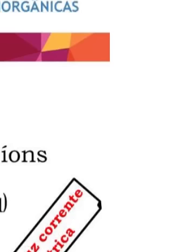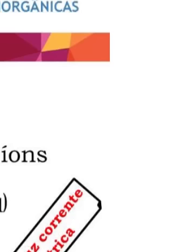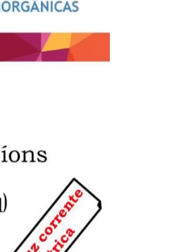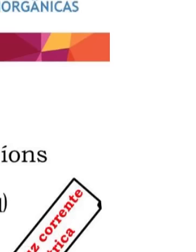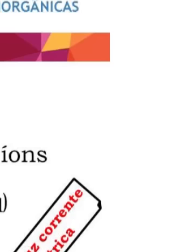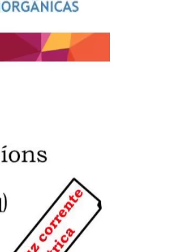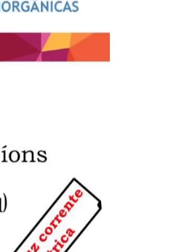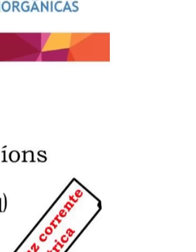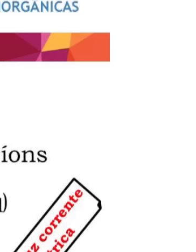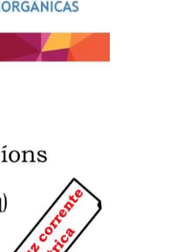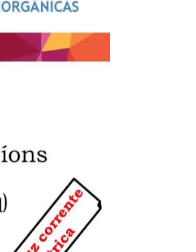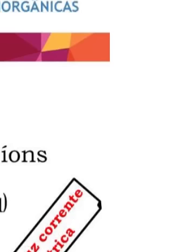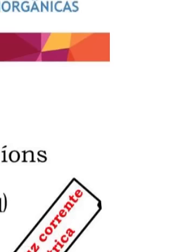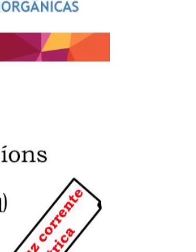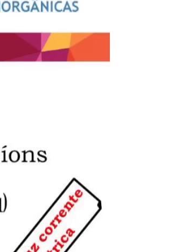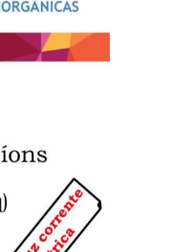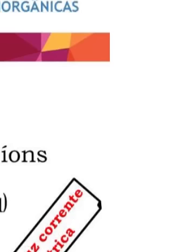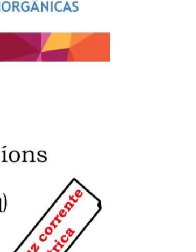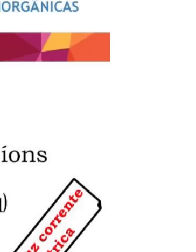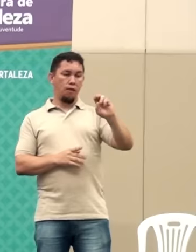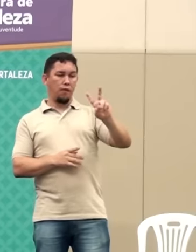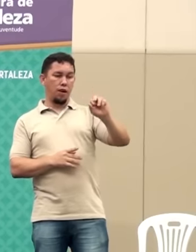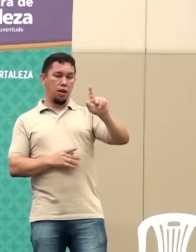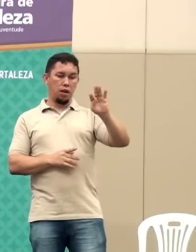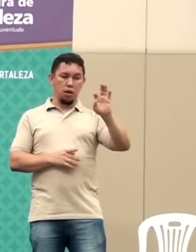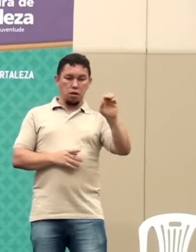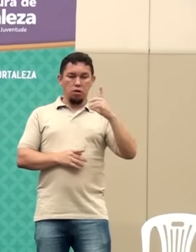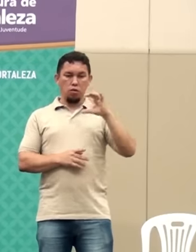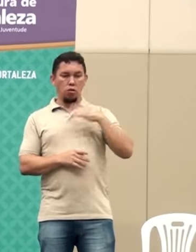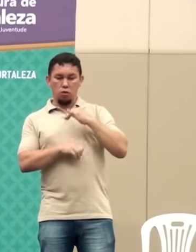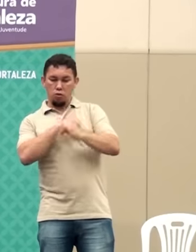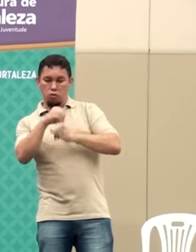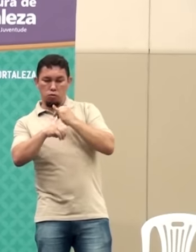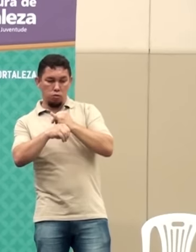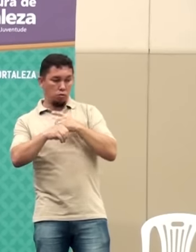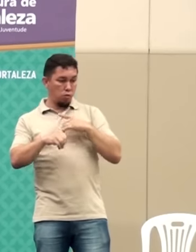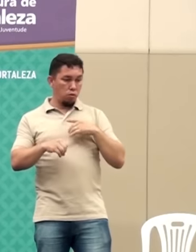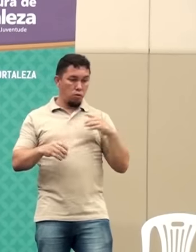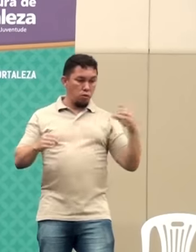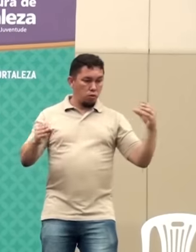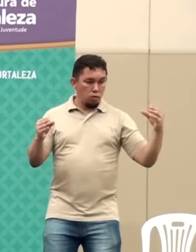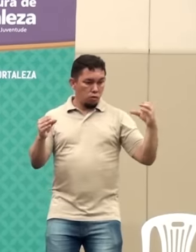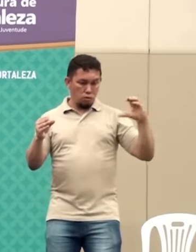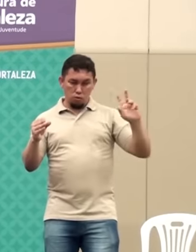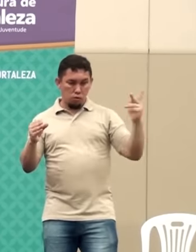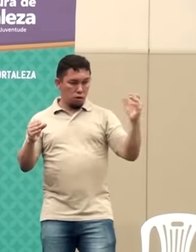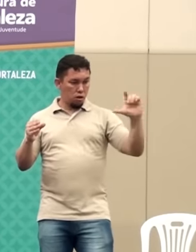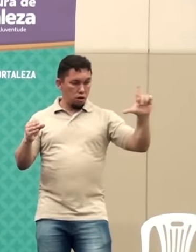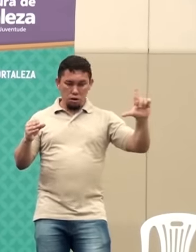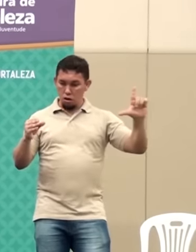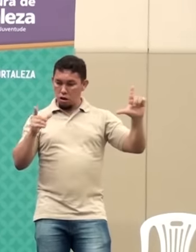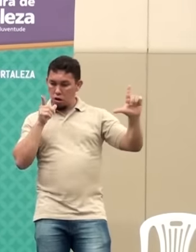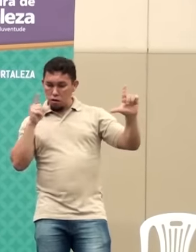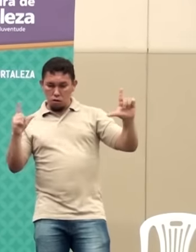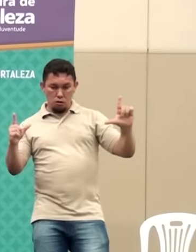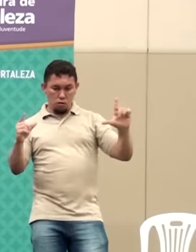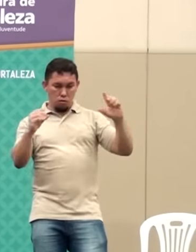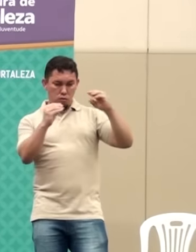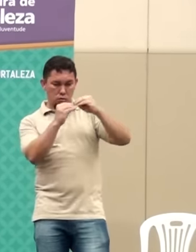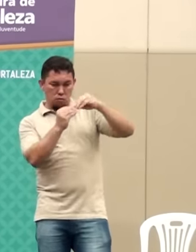ligações covalentes, não tem íons na água. Entretanto, quando essas duas substâncias reagem entre